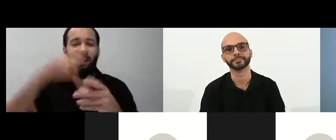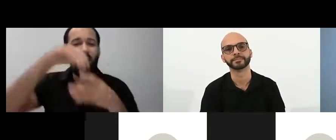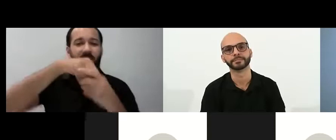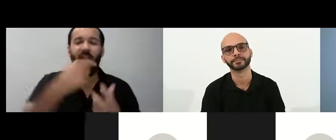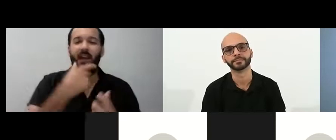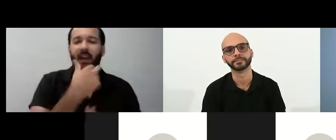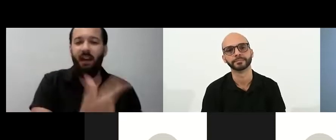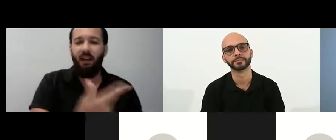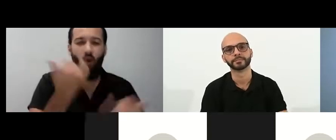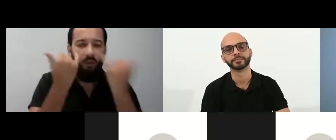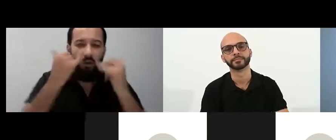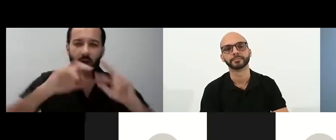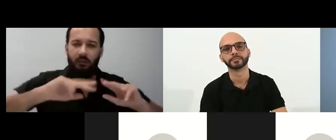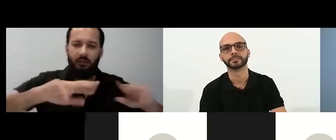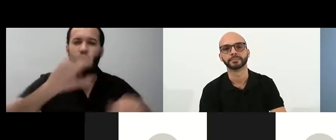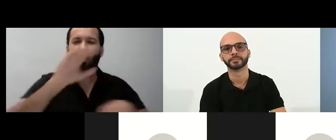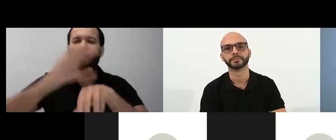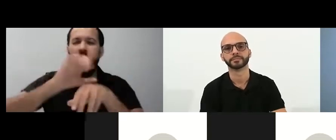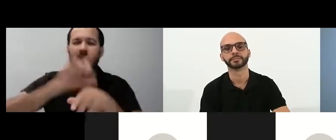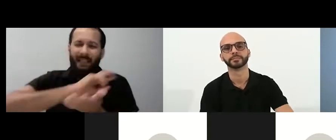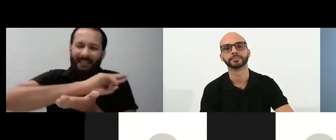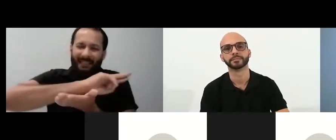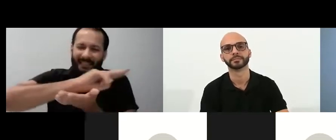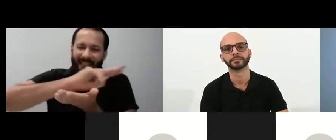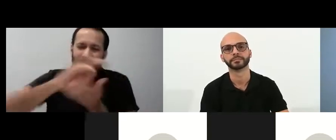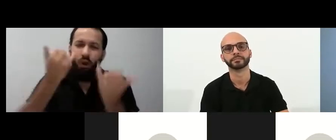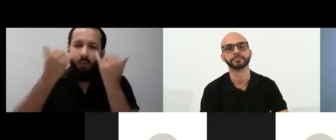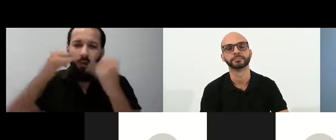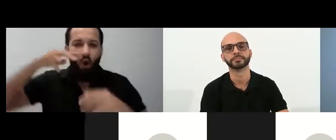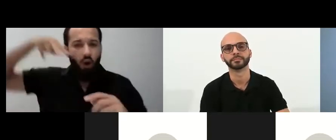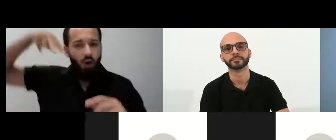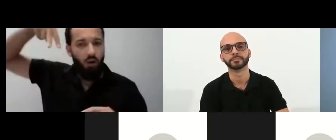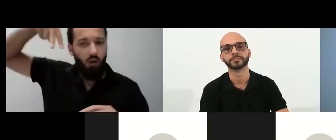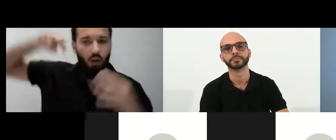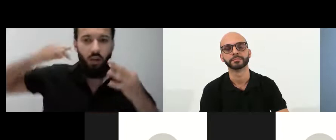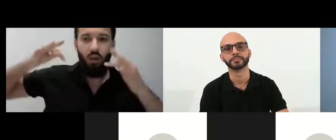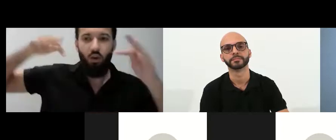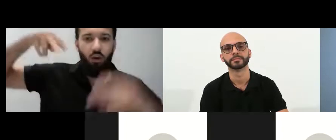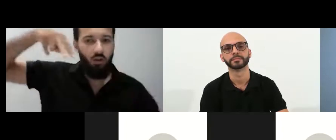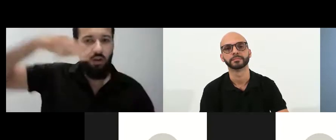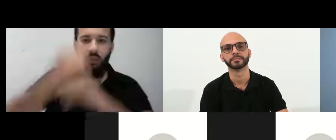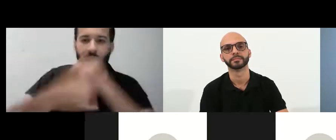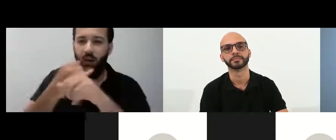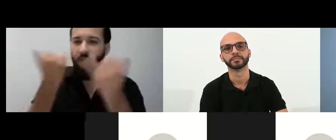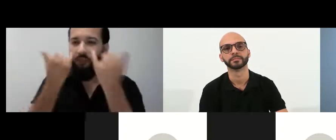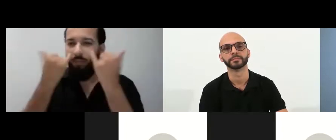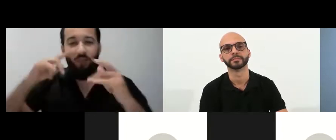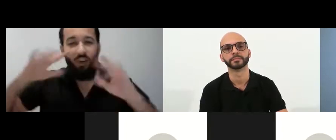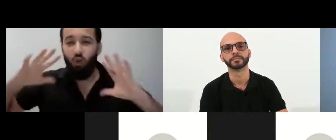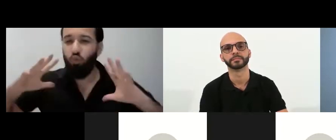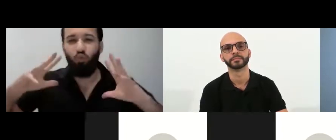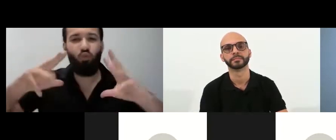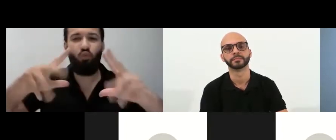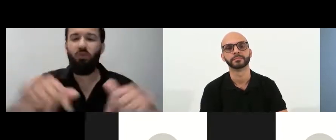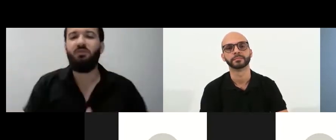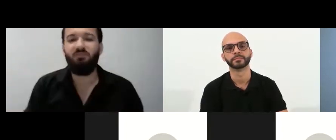momento. E tem diversas informações, cursos diversificados, na qual nós podemos estar ali